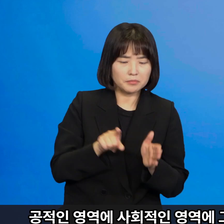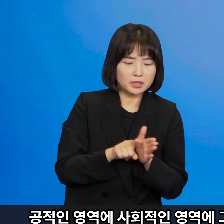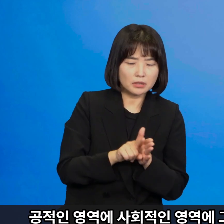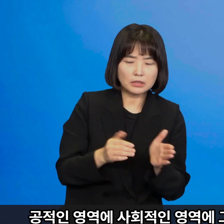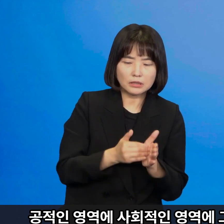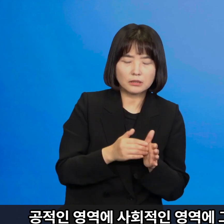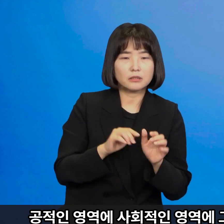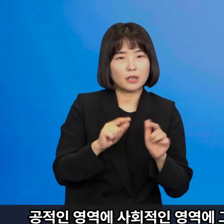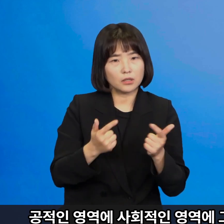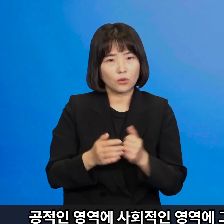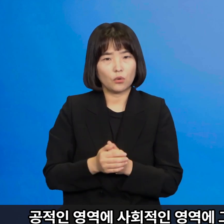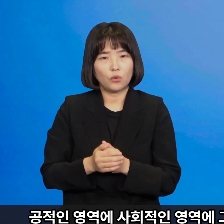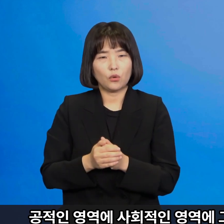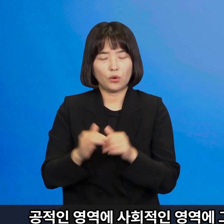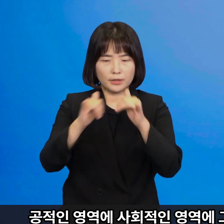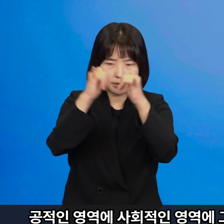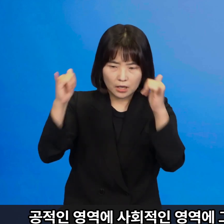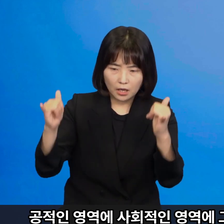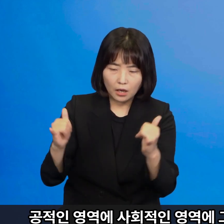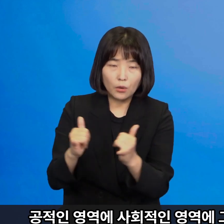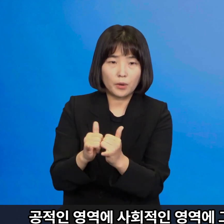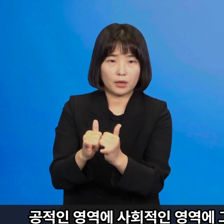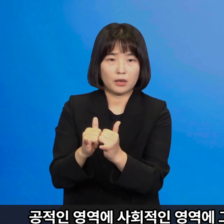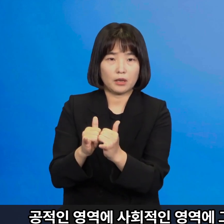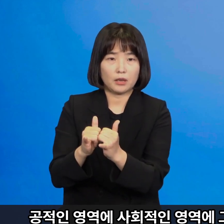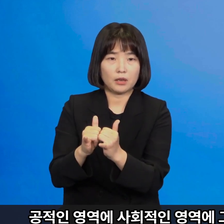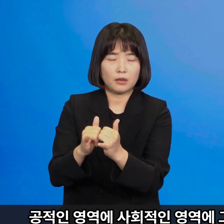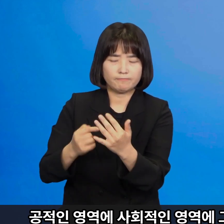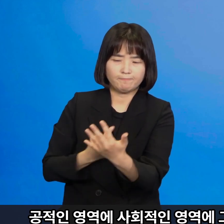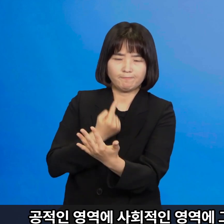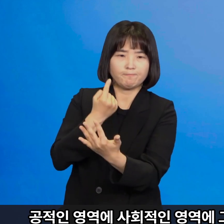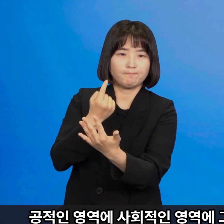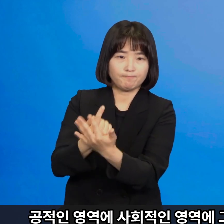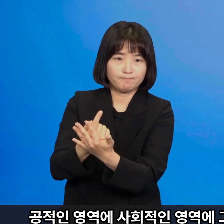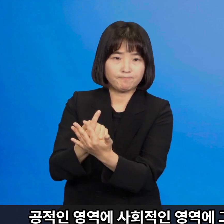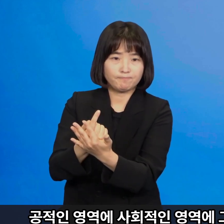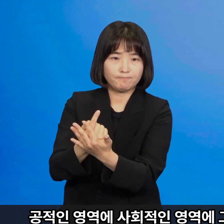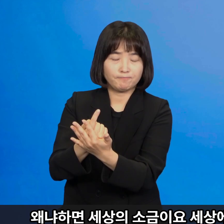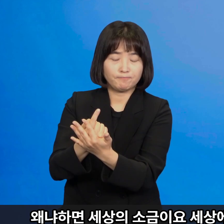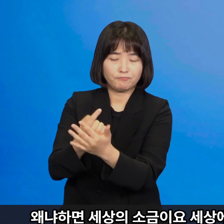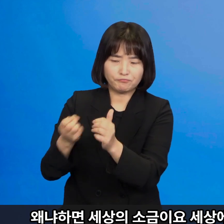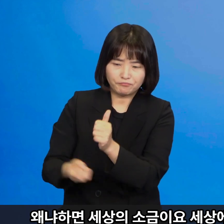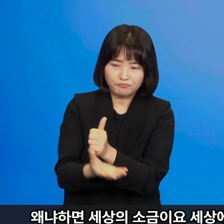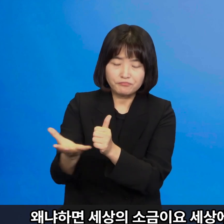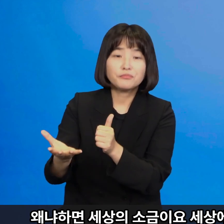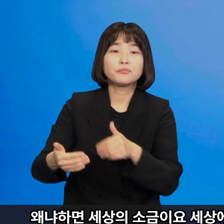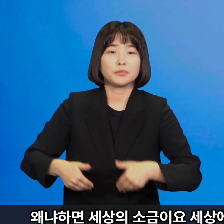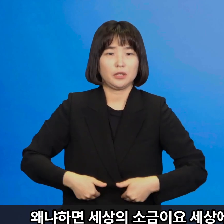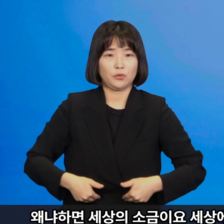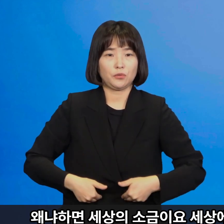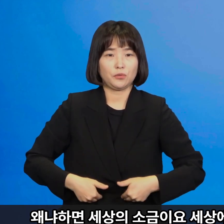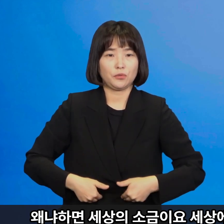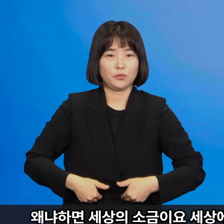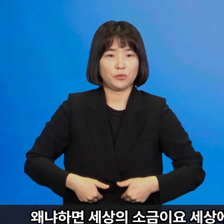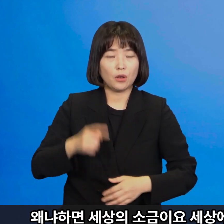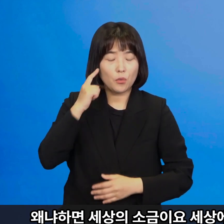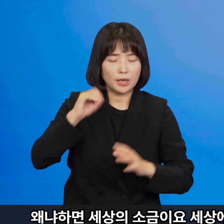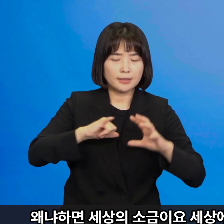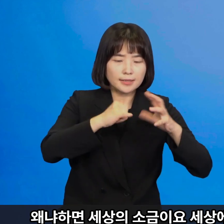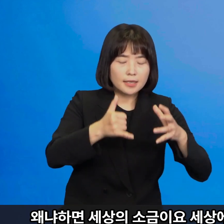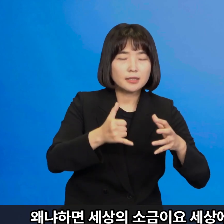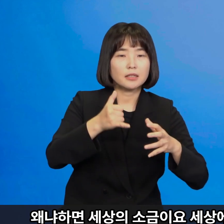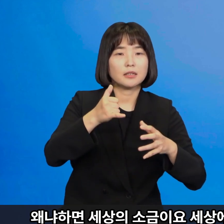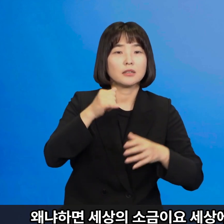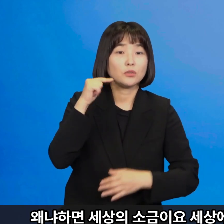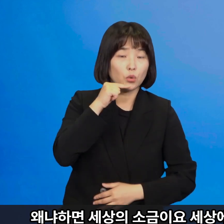아니라 공적인 영역에, 사회적인 영역에 그것이 흘러 들어가야 된다는 것이죠. 왜냐하면 세상의 소금이요 세상의